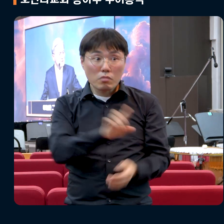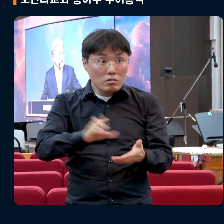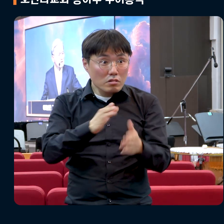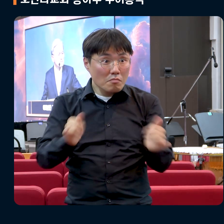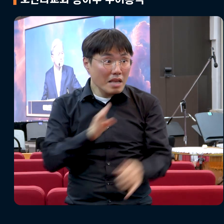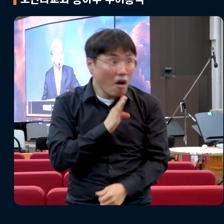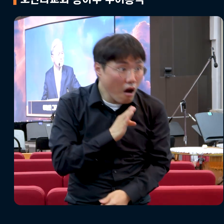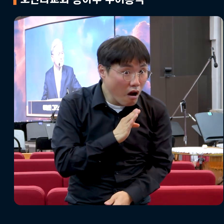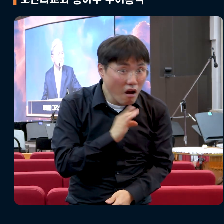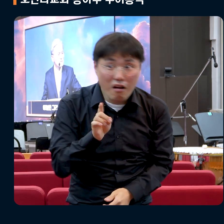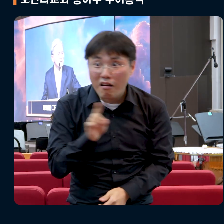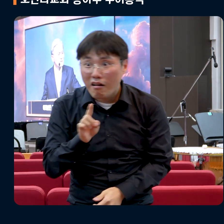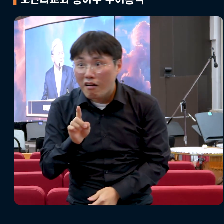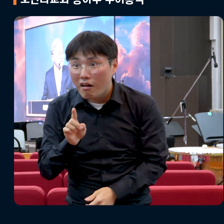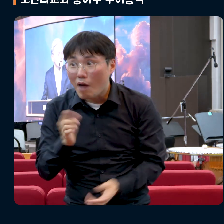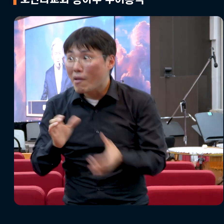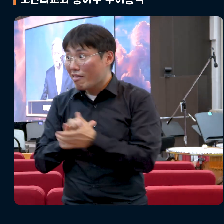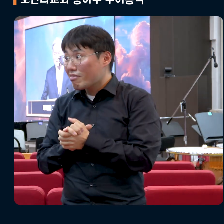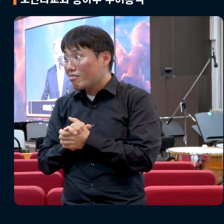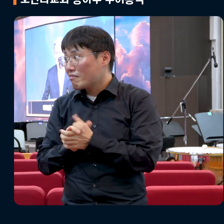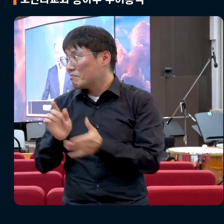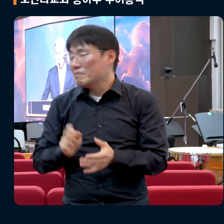여러분은 그리스도인이십니까?